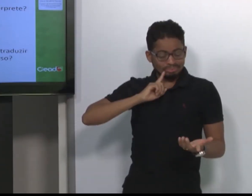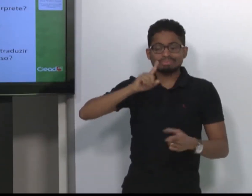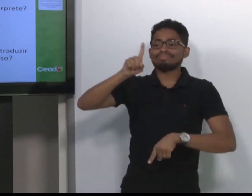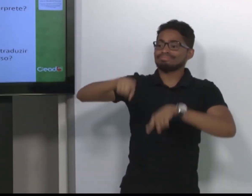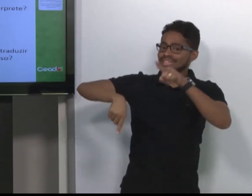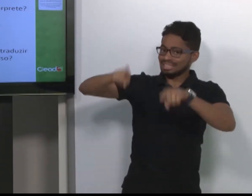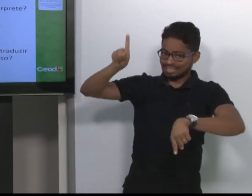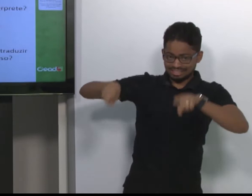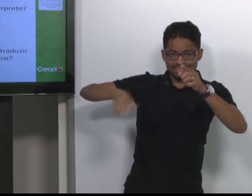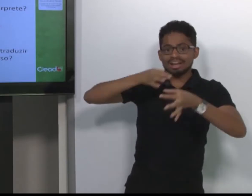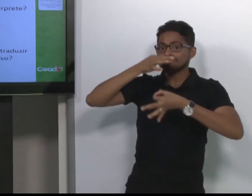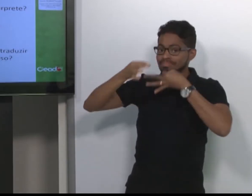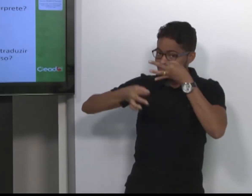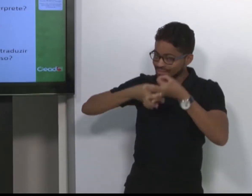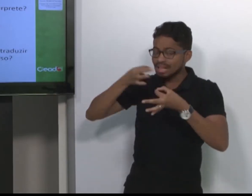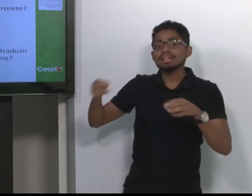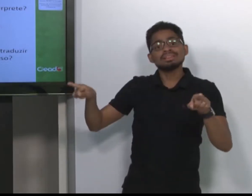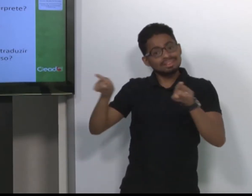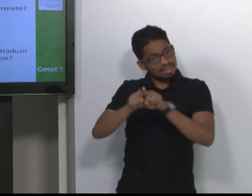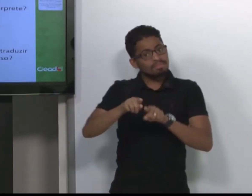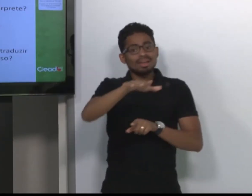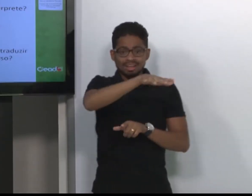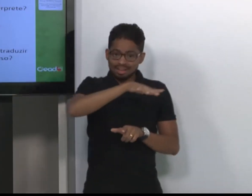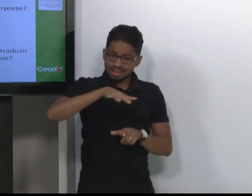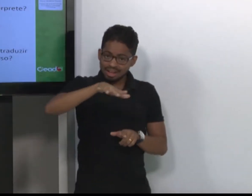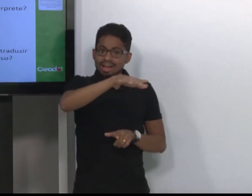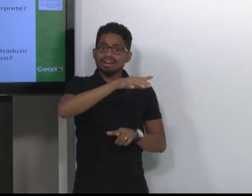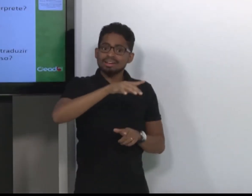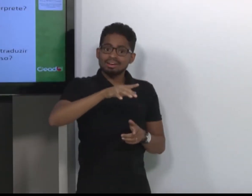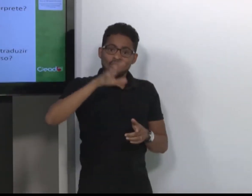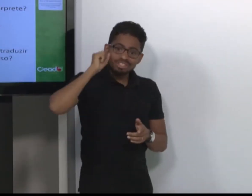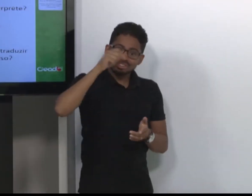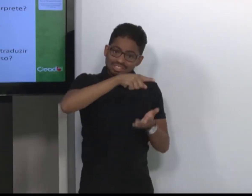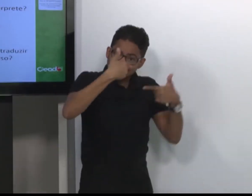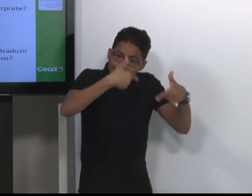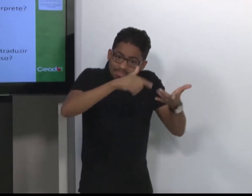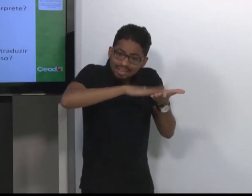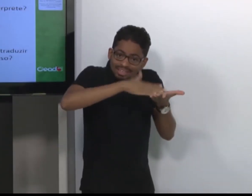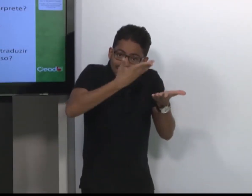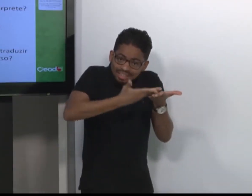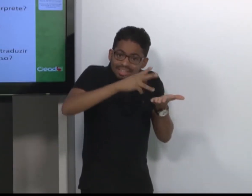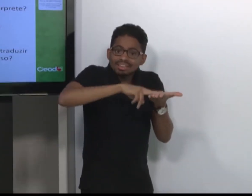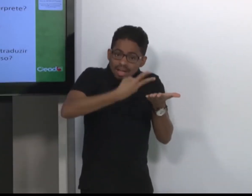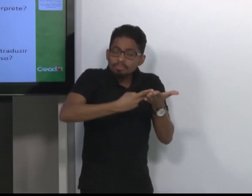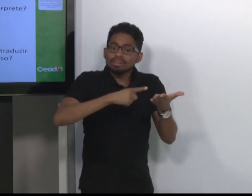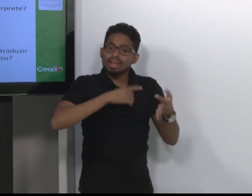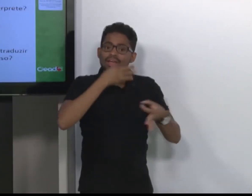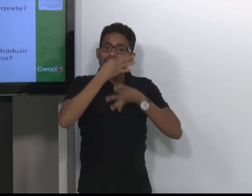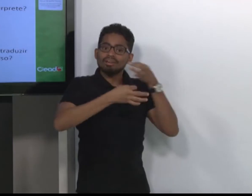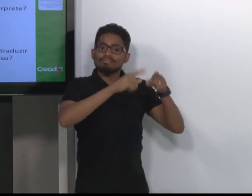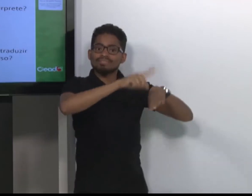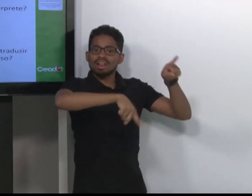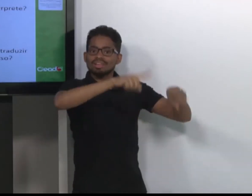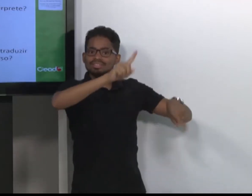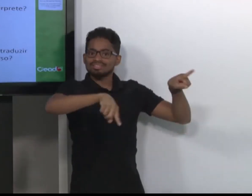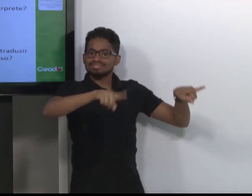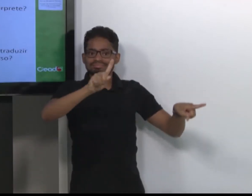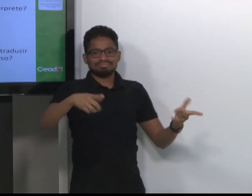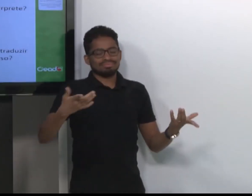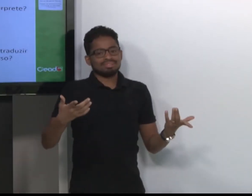de opiniões, sim, nesse campo. Em todos os processos de tradução, tanto para surdo quanto